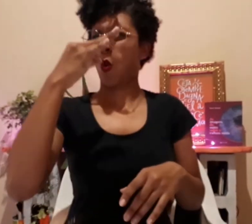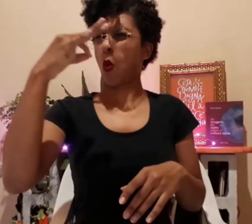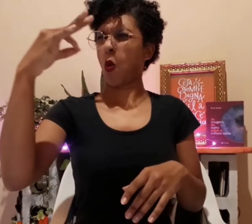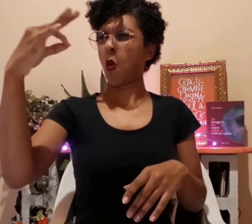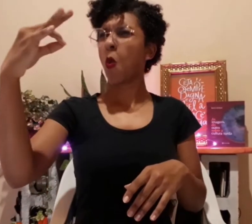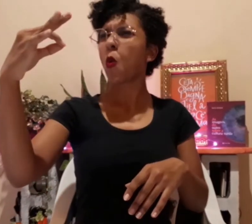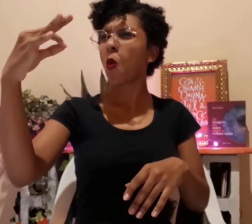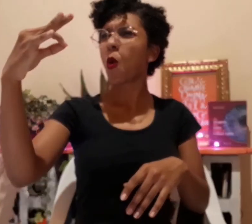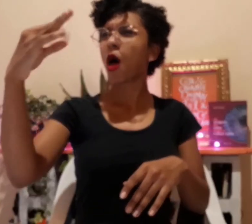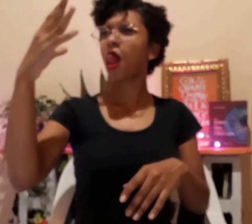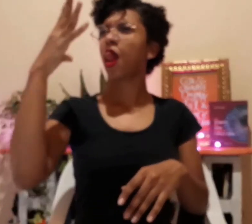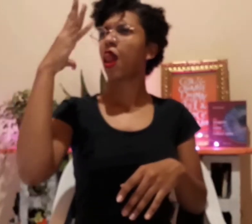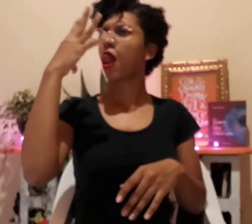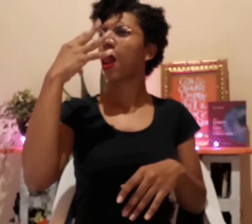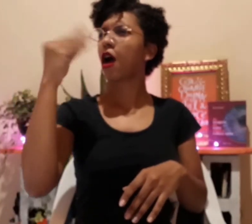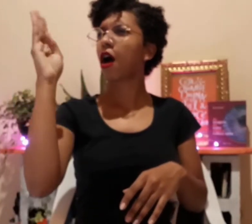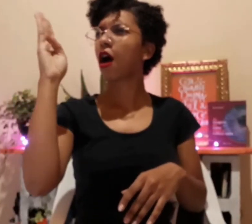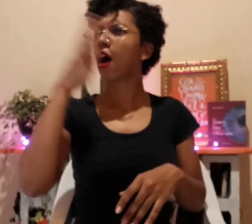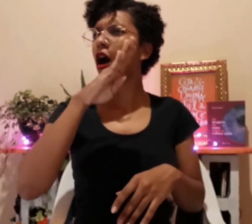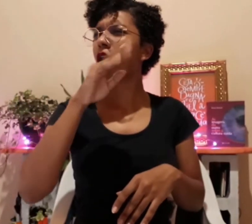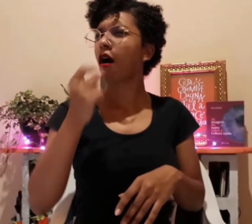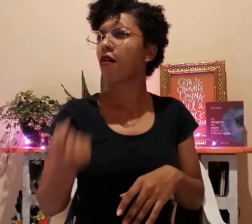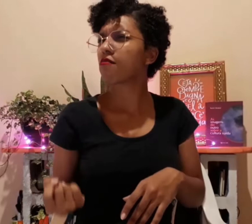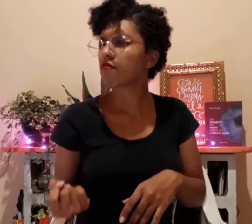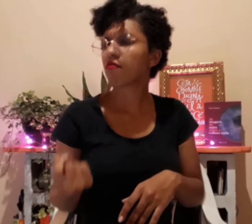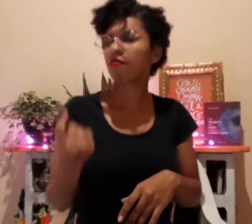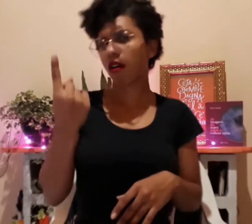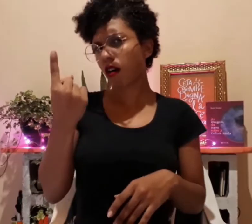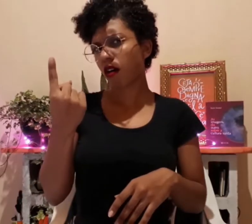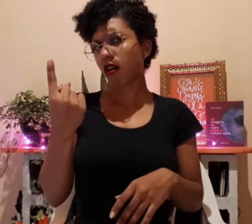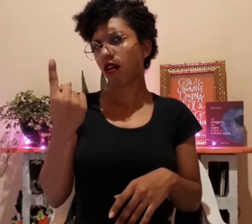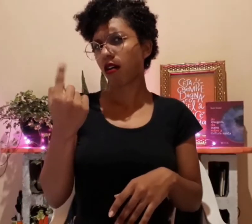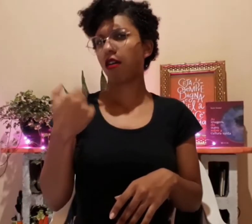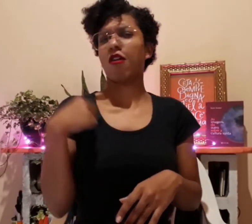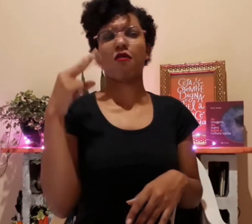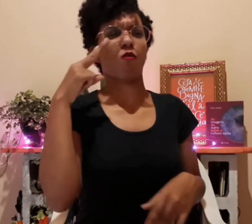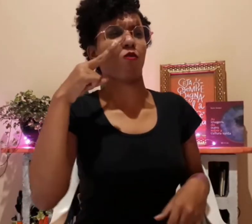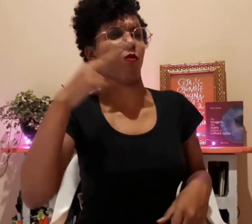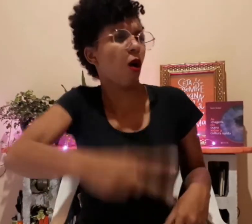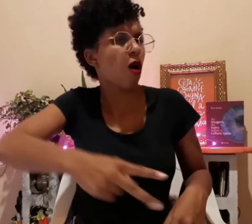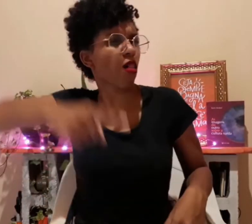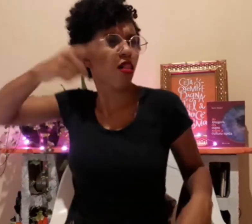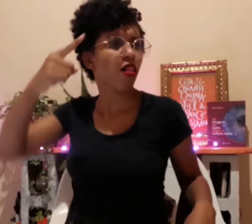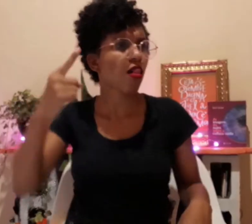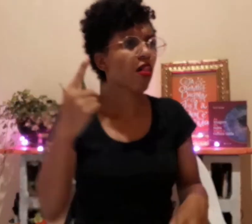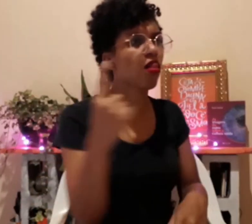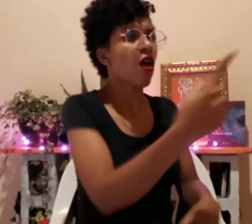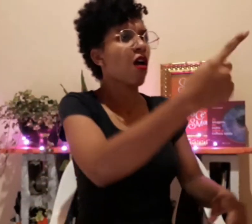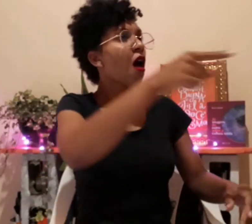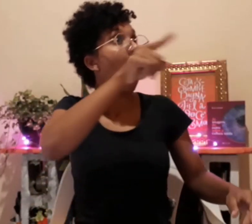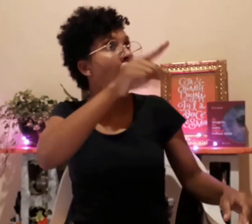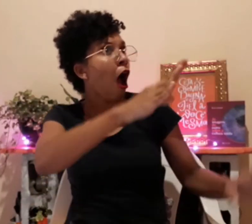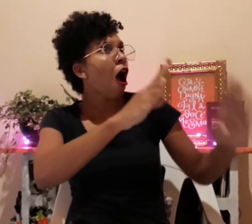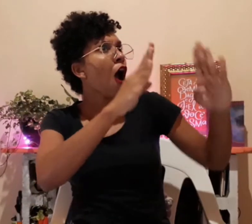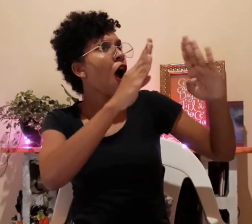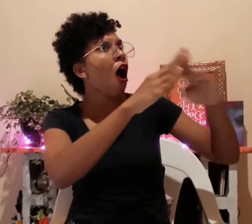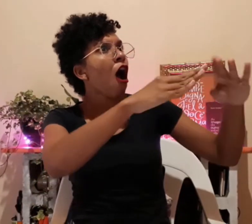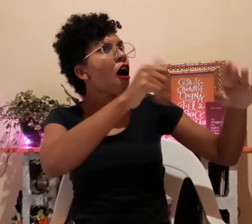do lobo, um ronco muito alto, e ele acha esquisito. E encontra o lobo dentro da casa